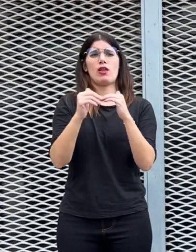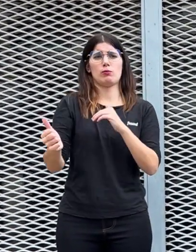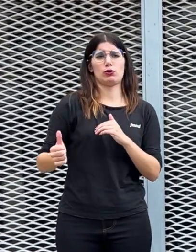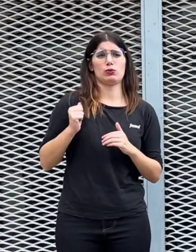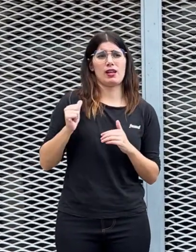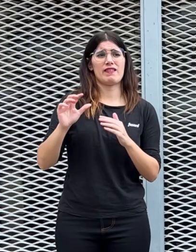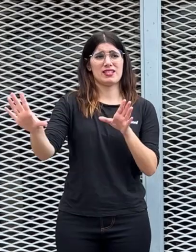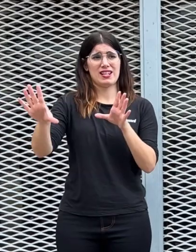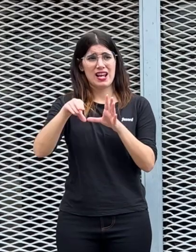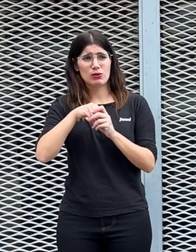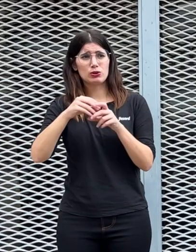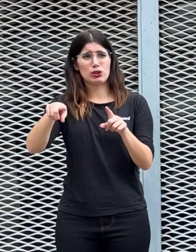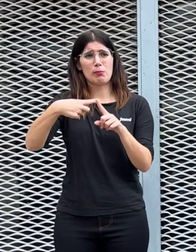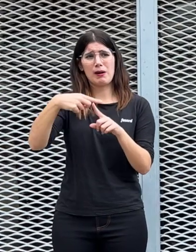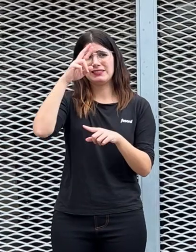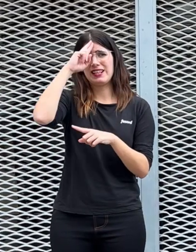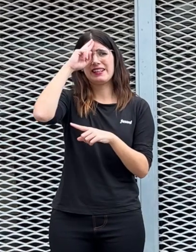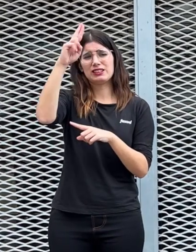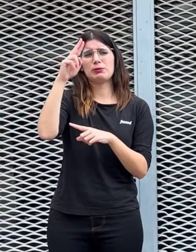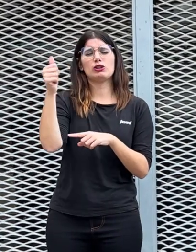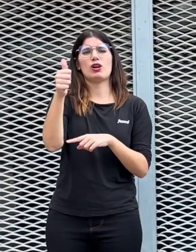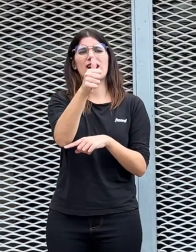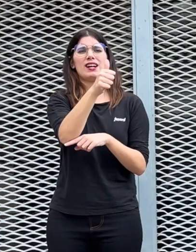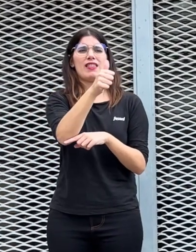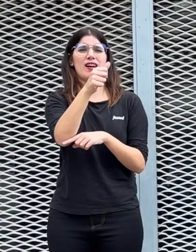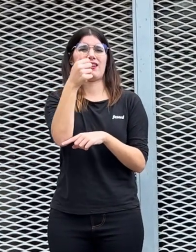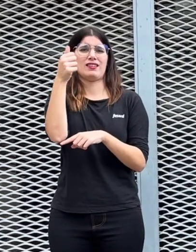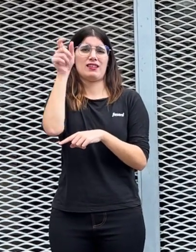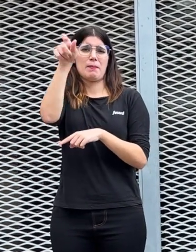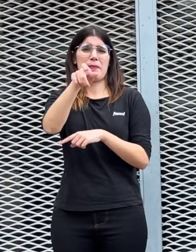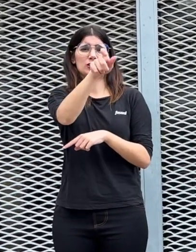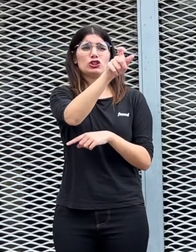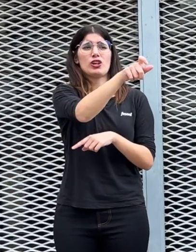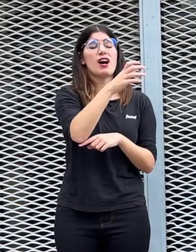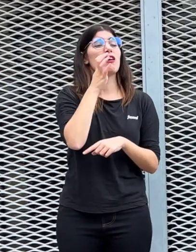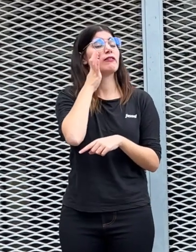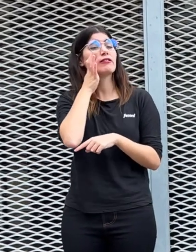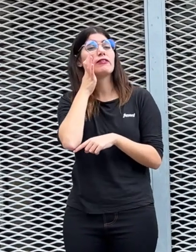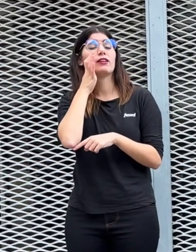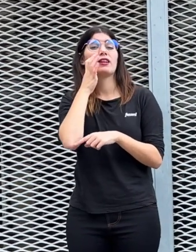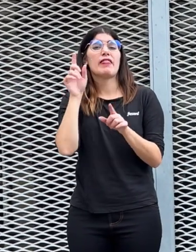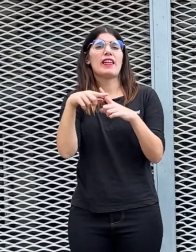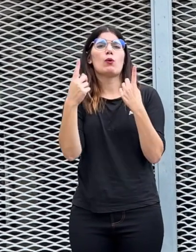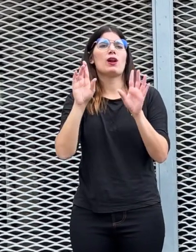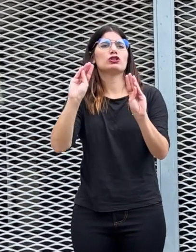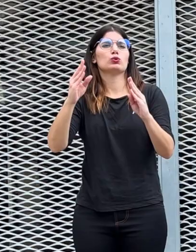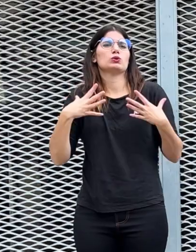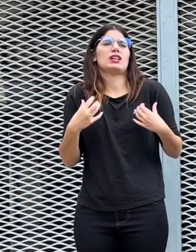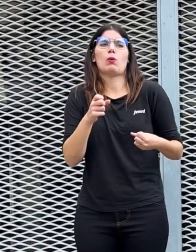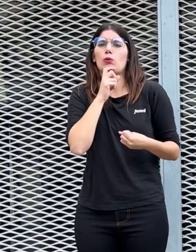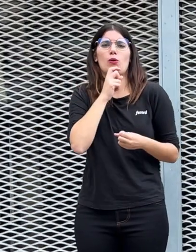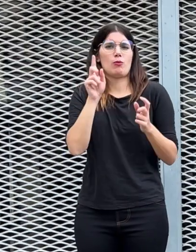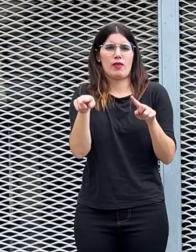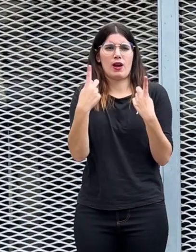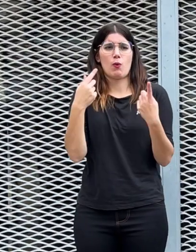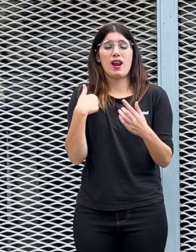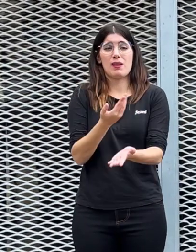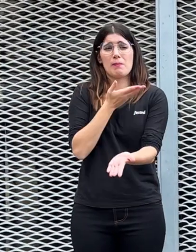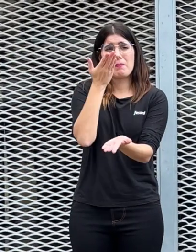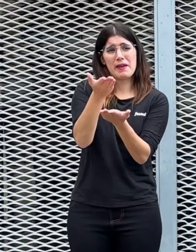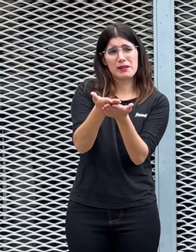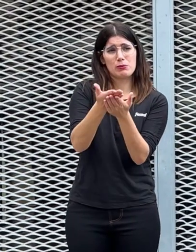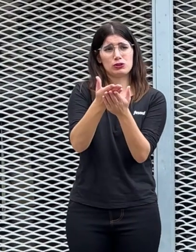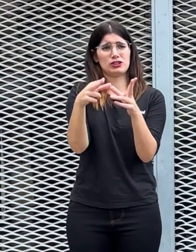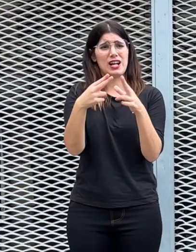la inclusió i el respecte cap a cada individu independentment del seu estat de salut. Demanem a la societat